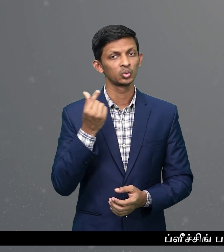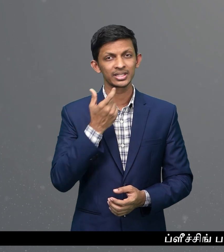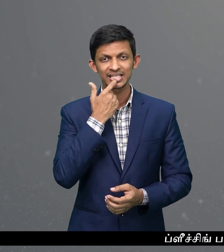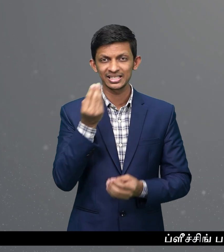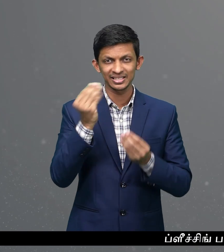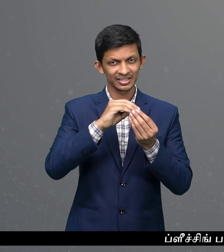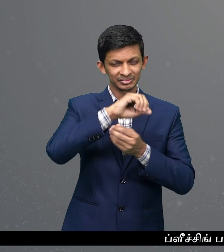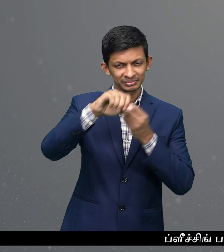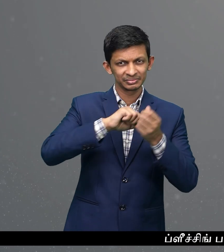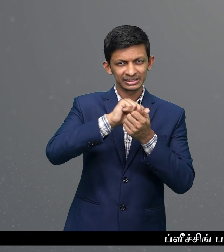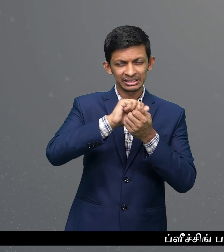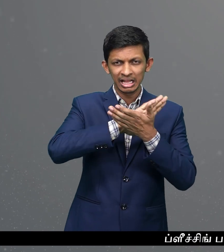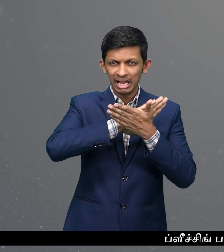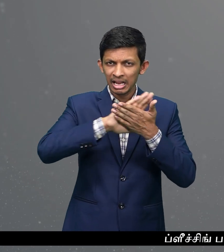ப்ளீச்சிங் பவுடரின் பயன்கள்.